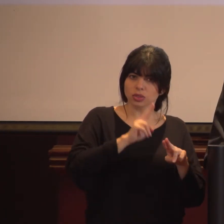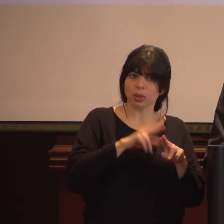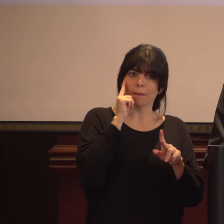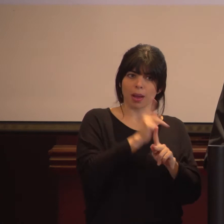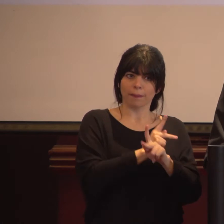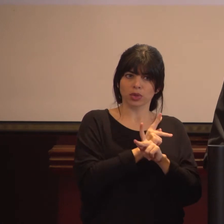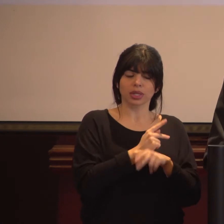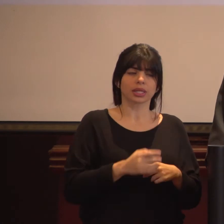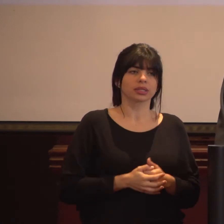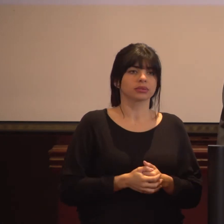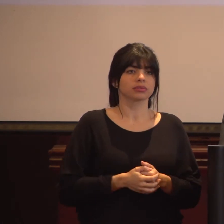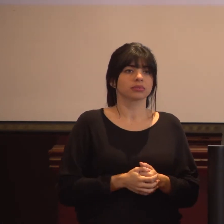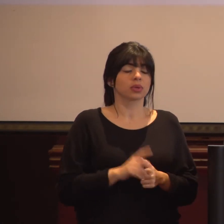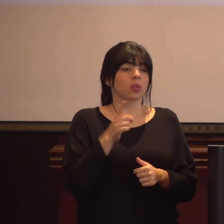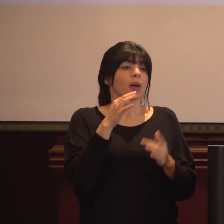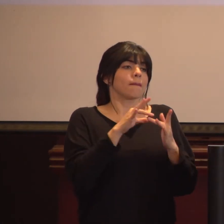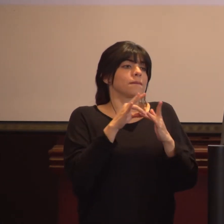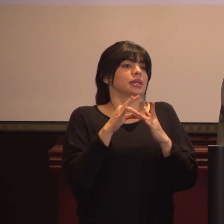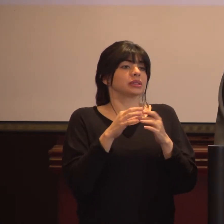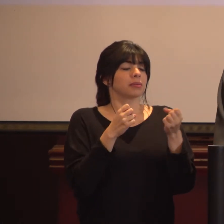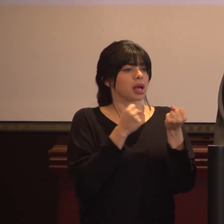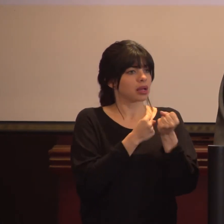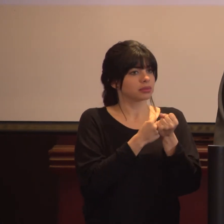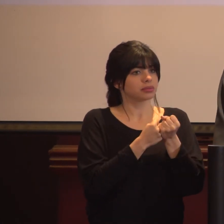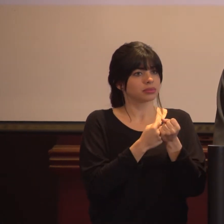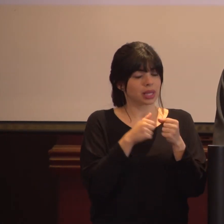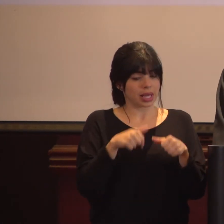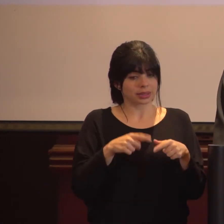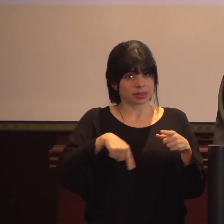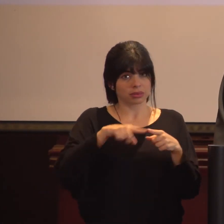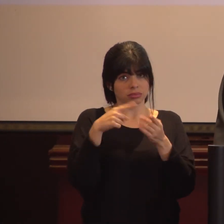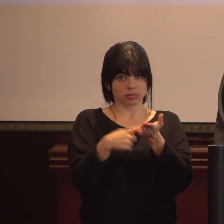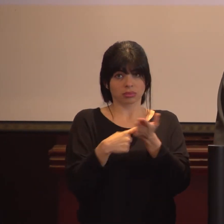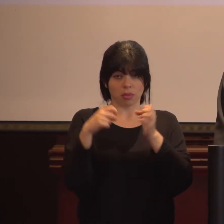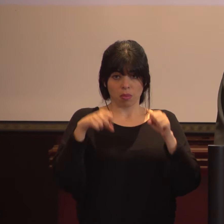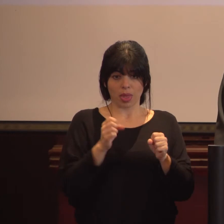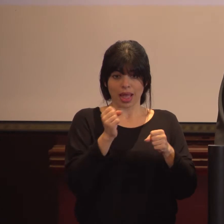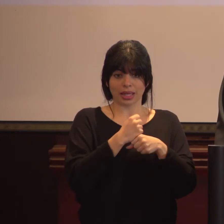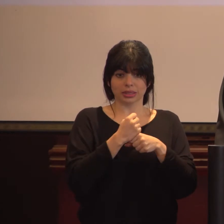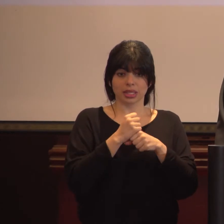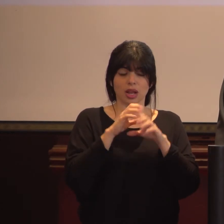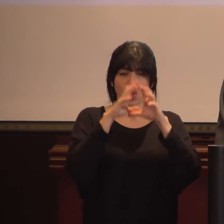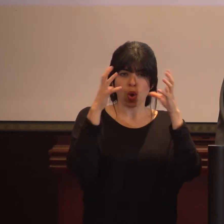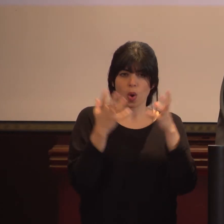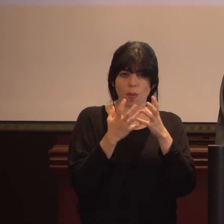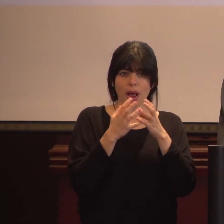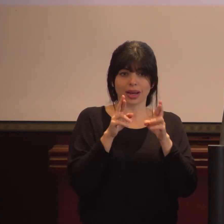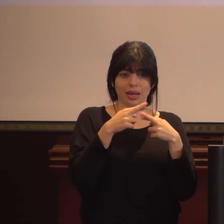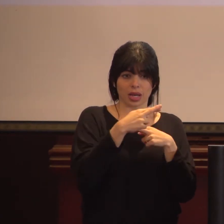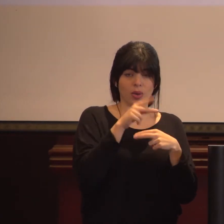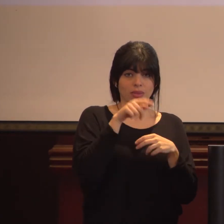de protección una de las principales contribuciónes que esta mesa redonda puede hacer a nivel global y regional